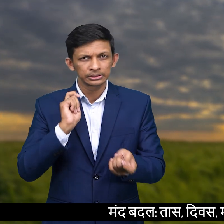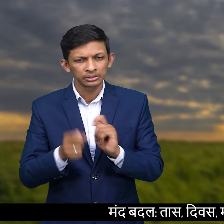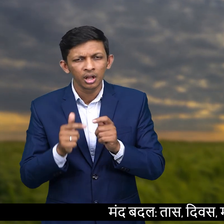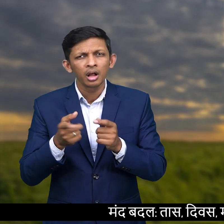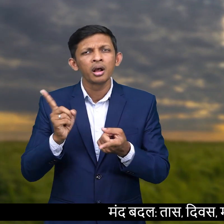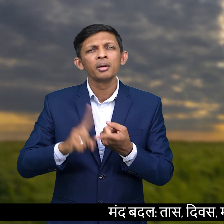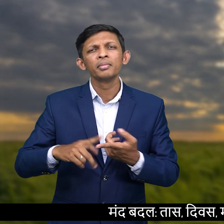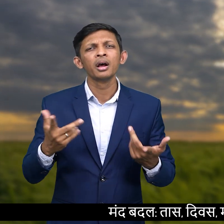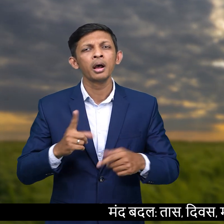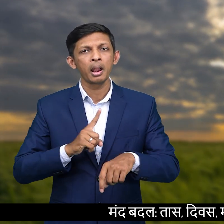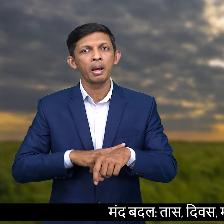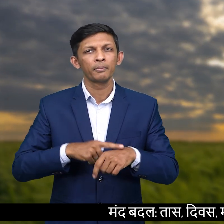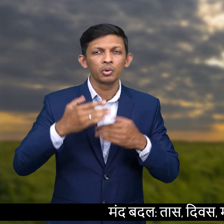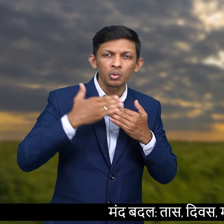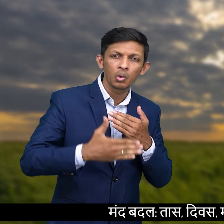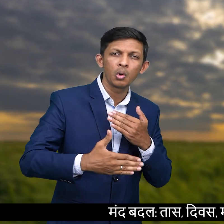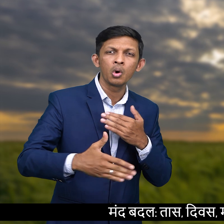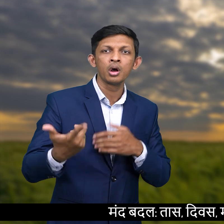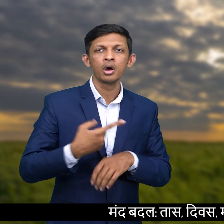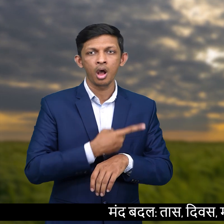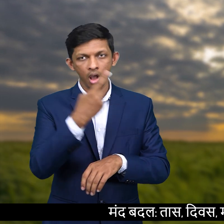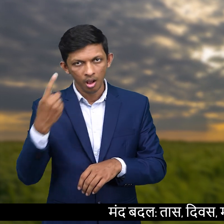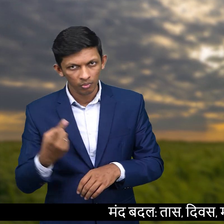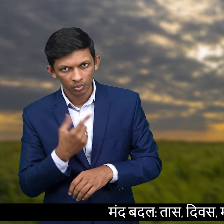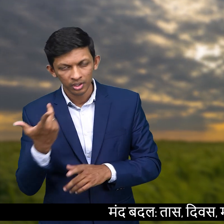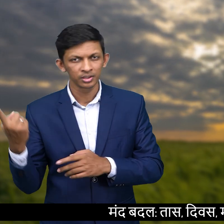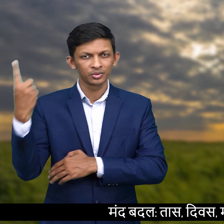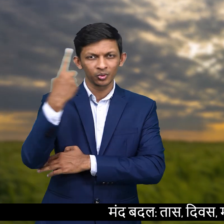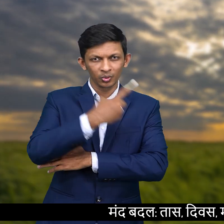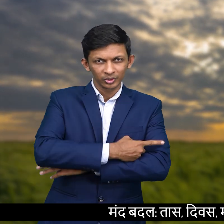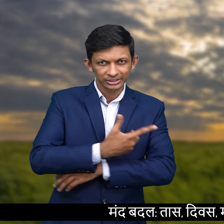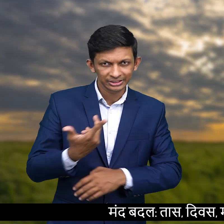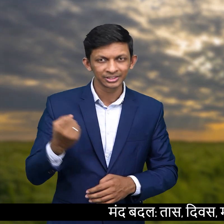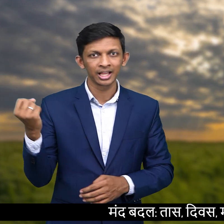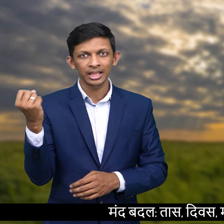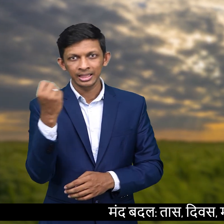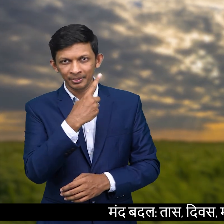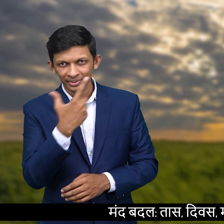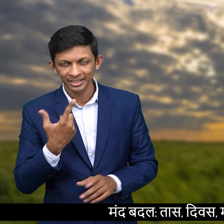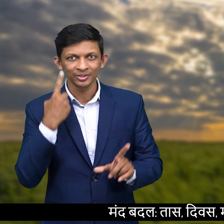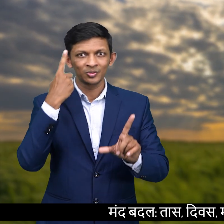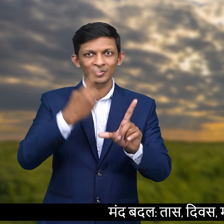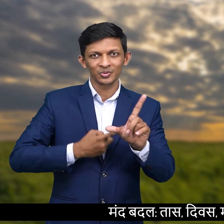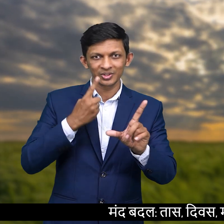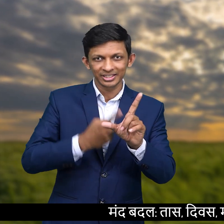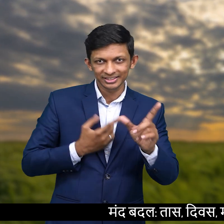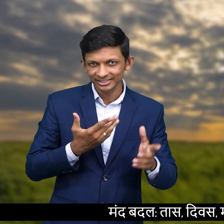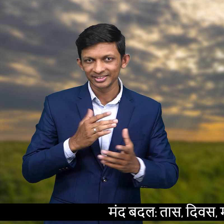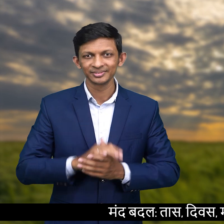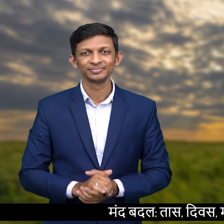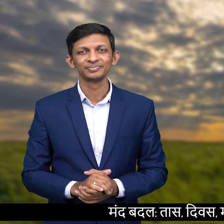मंद बदल तास, दिवस, महिने किंवा वर्षे अशा दीर्घ काळात घडतात.